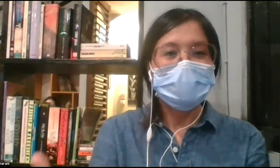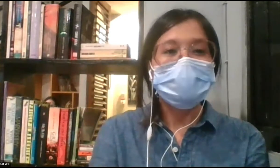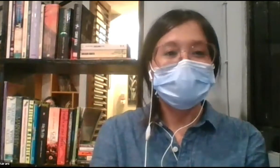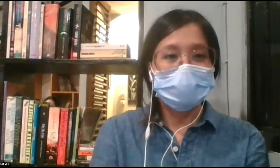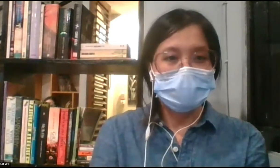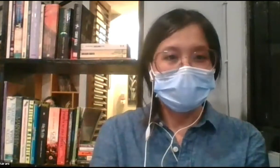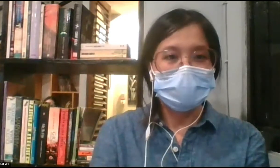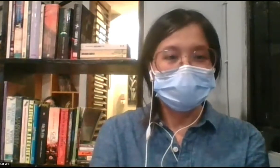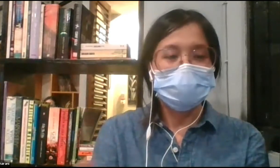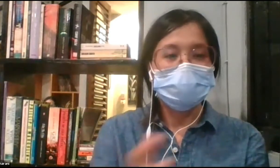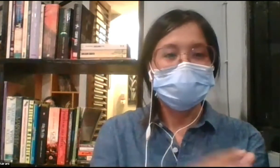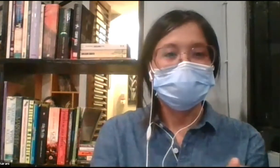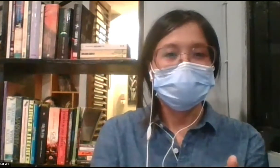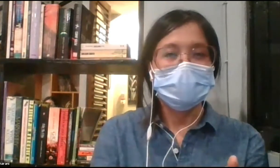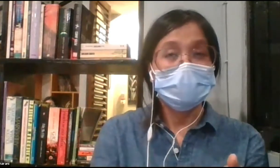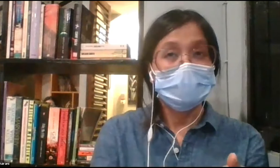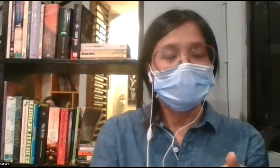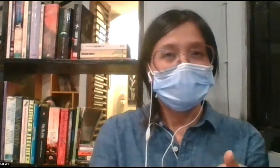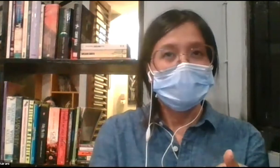angle tulisan.